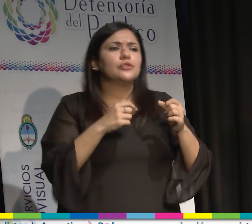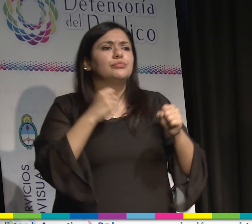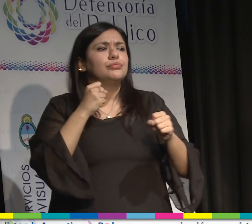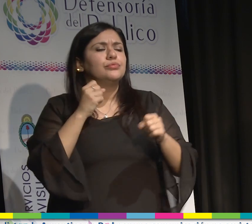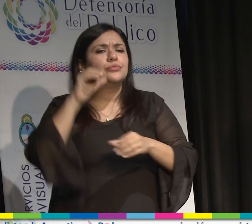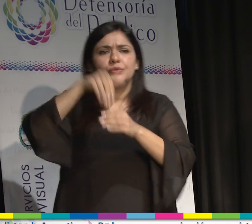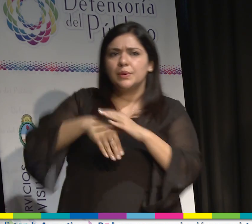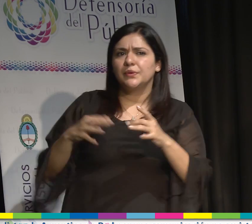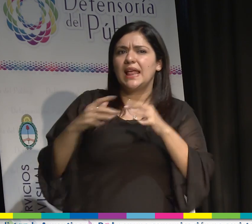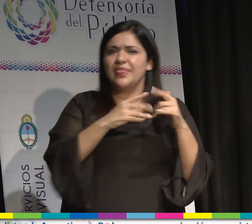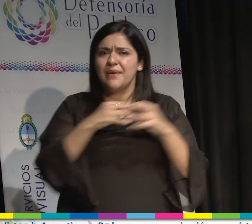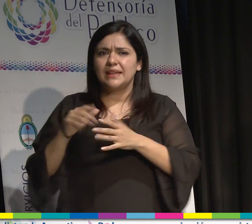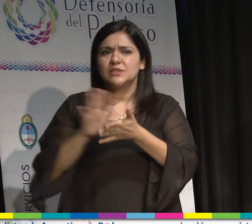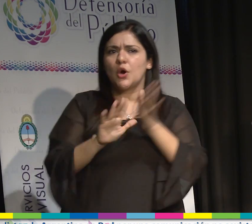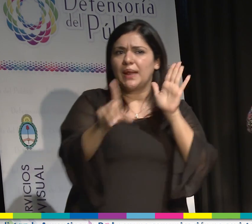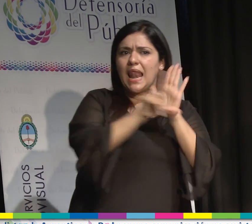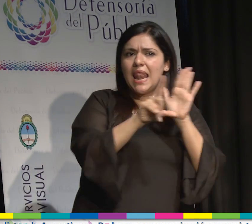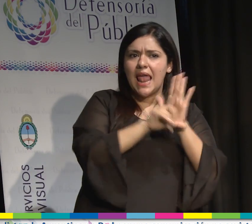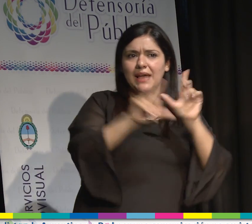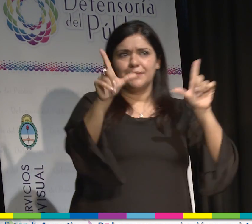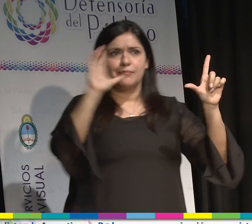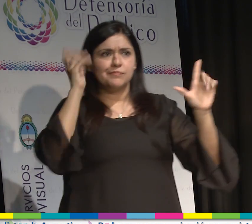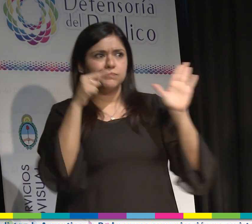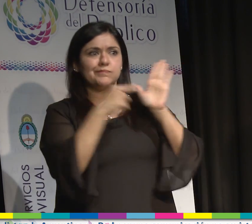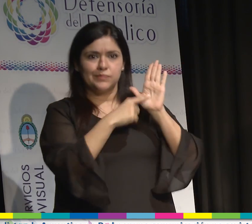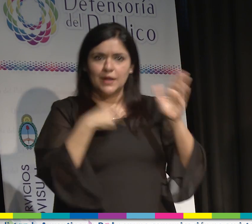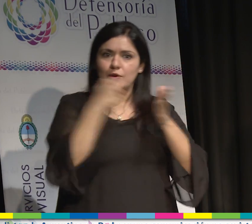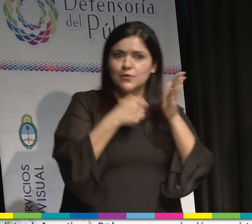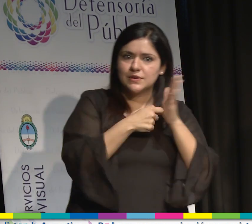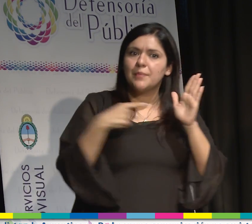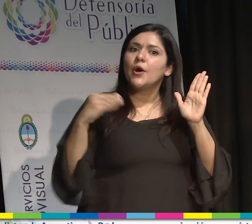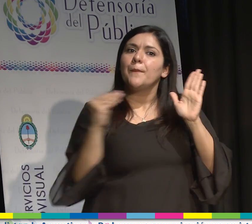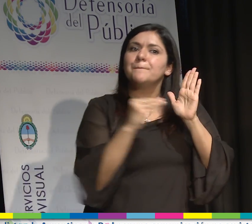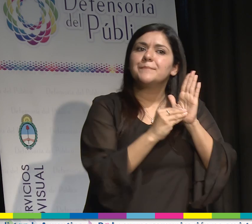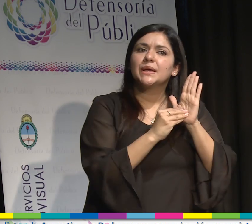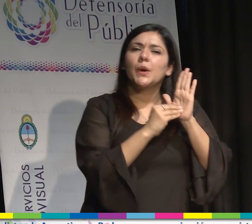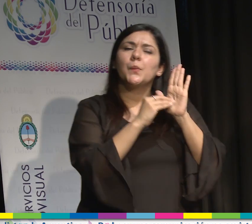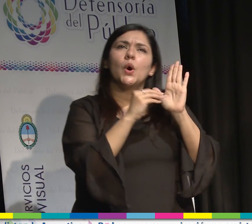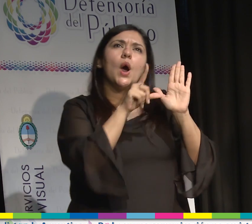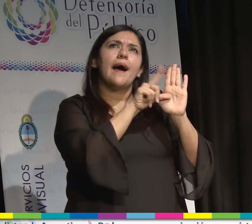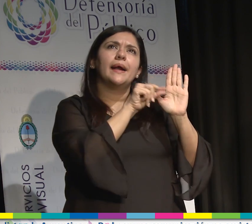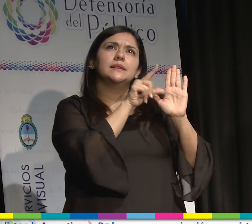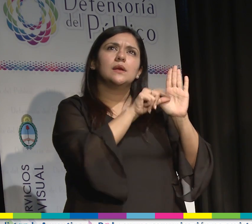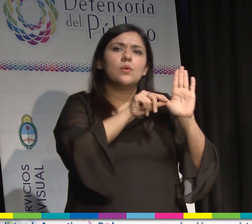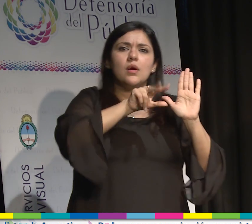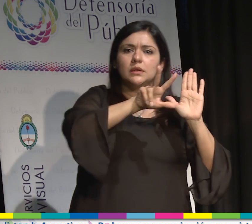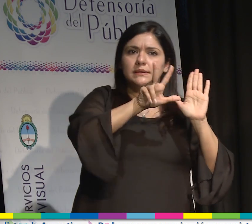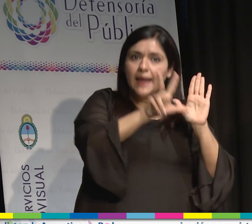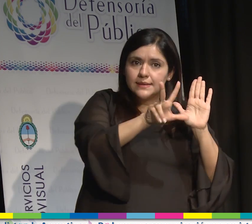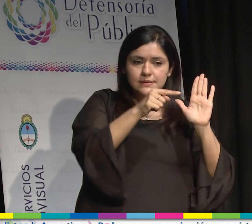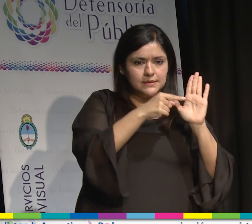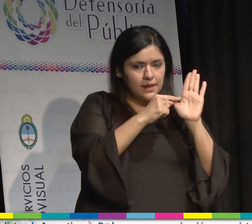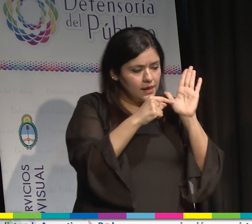comunicación audiovisual y logramos la incorporación de un inciso lm en el artículo 3 de la norma